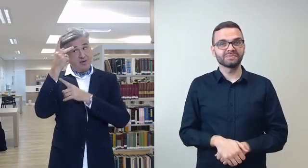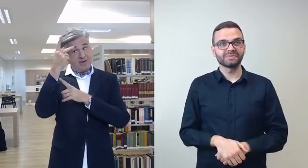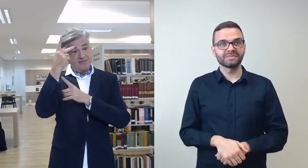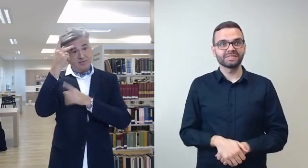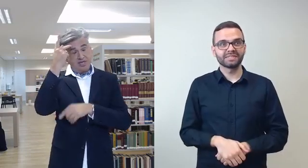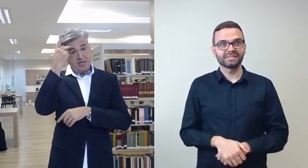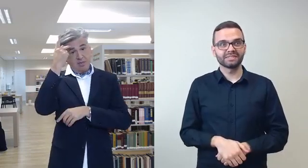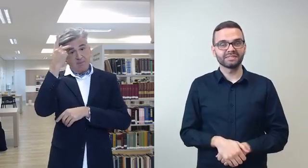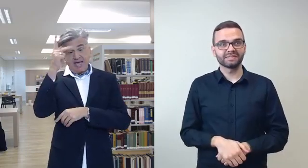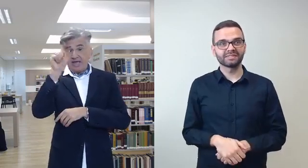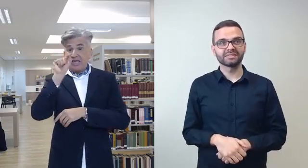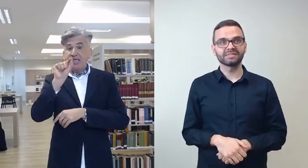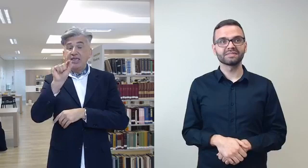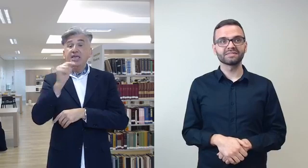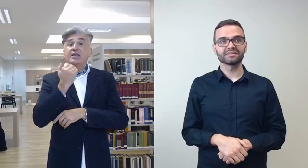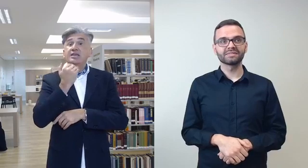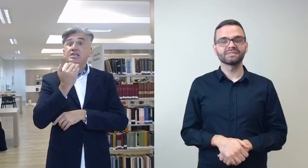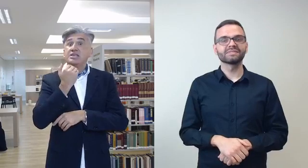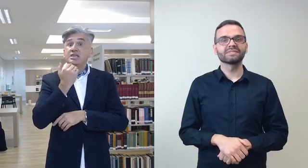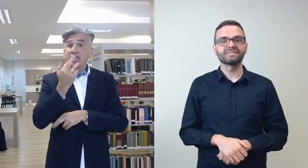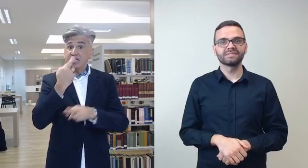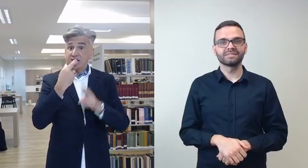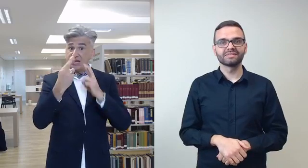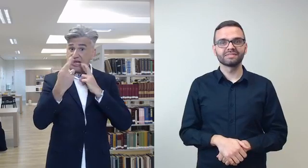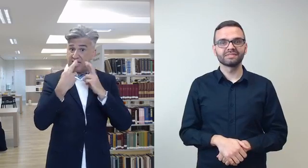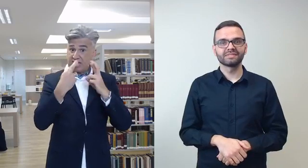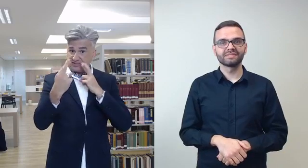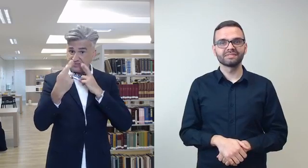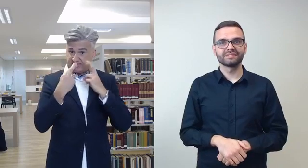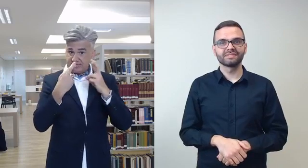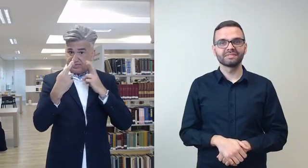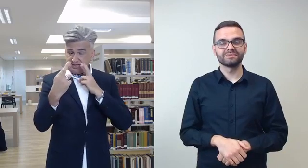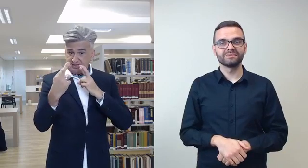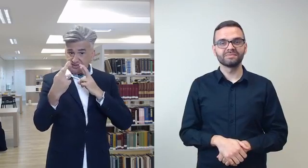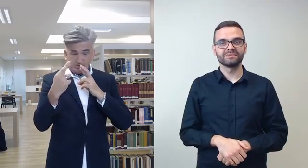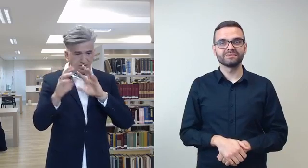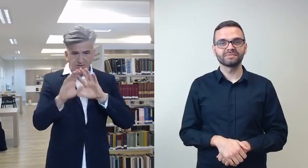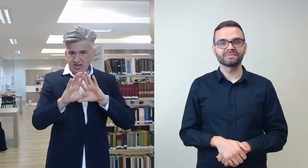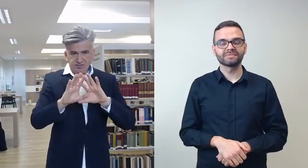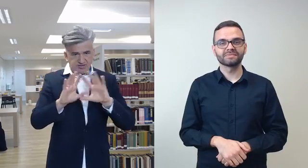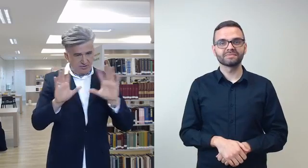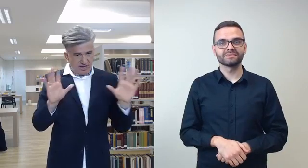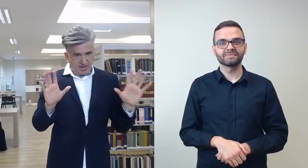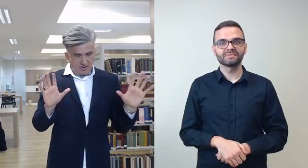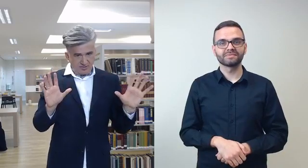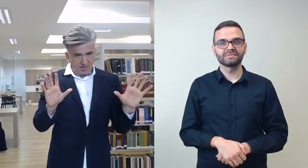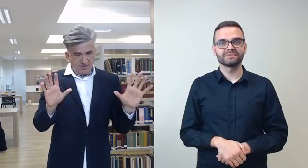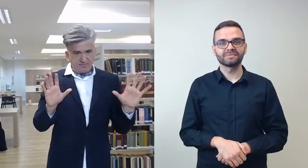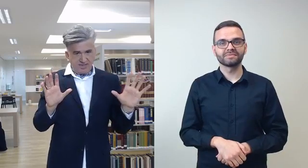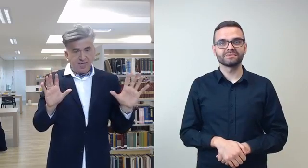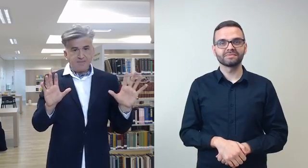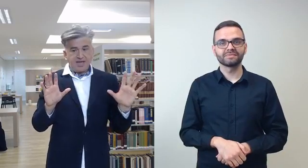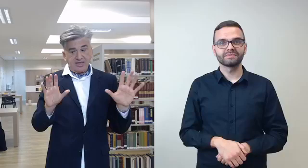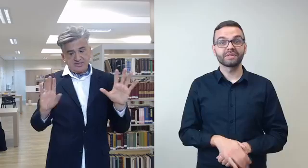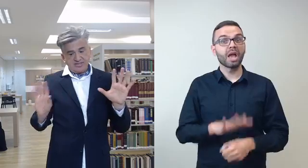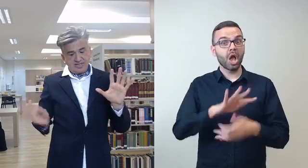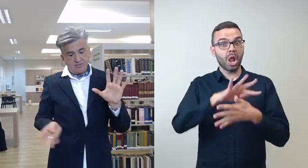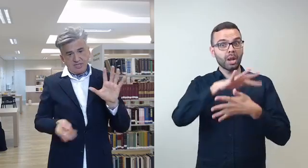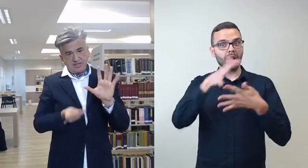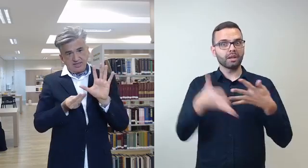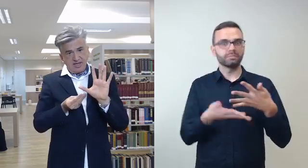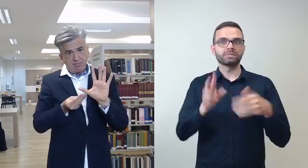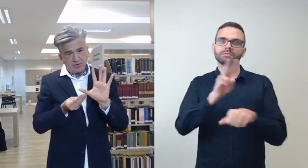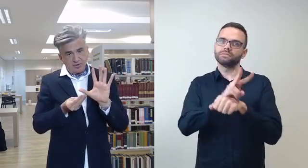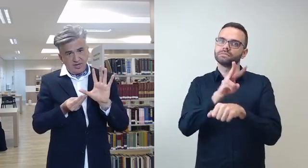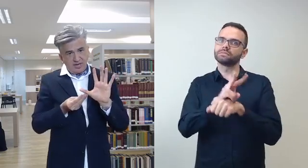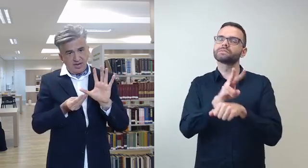aqui é o máximo, né? Para que ninguém reclamasse. Isso aqui não é Libras em lugar nenhum, né? Tá? A Libras literalmente